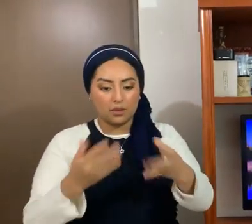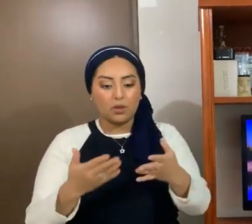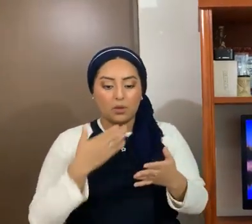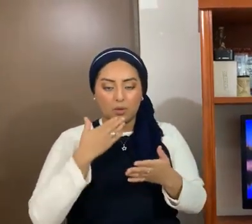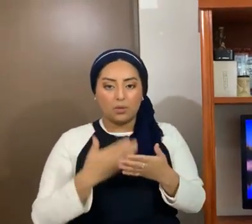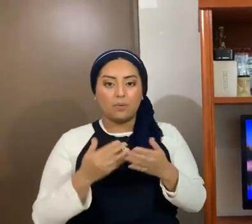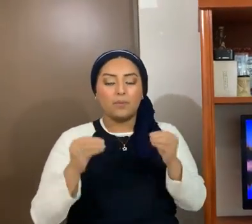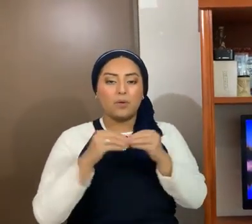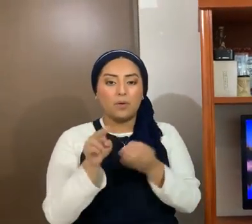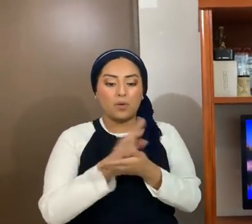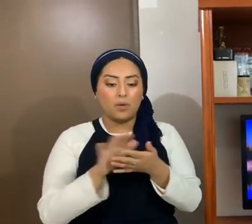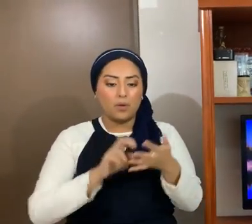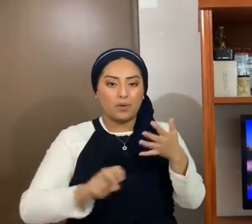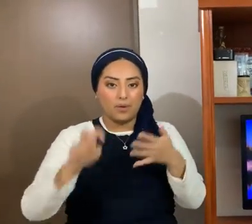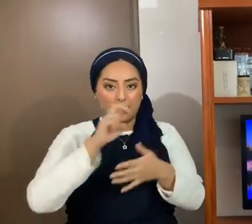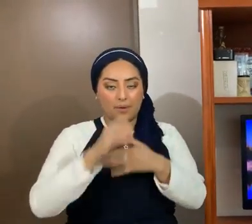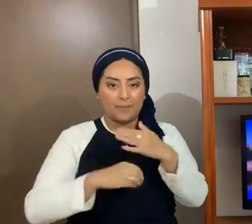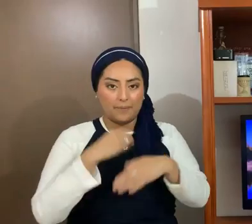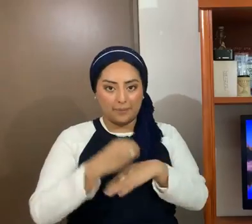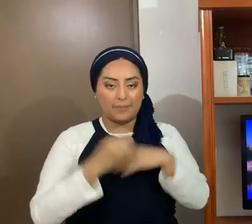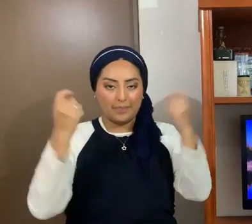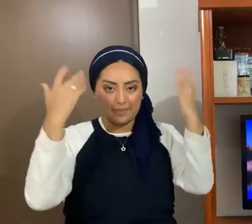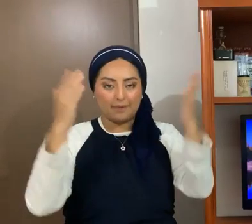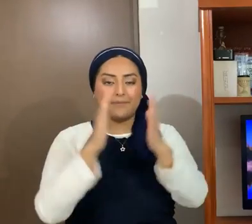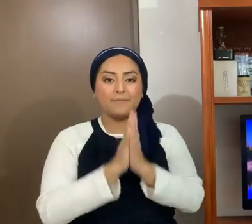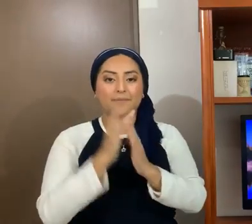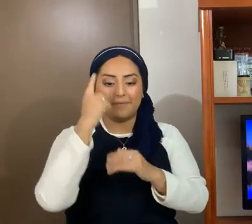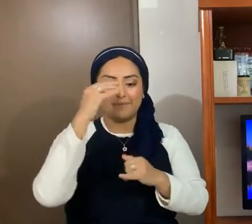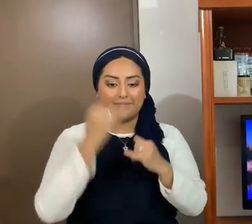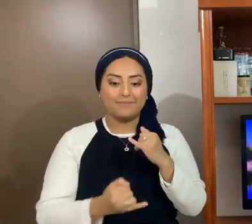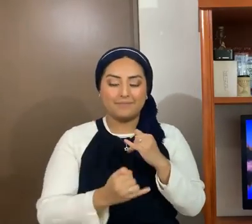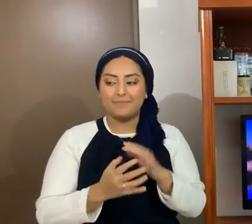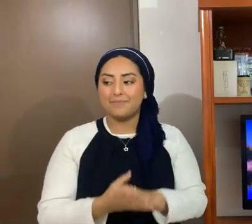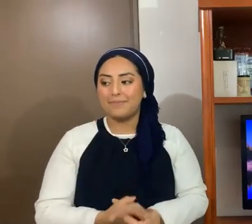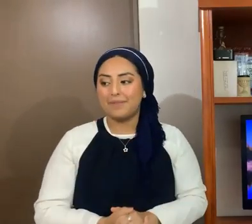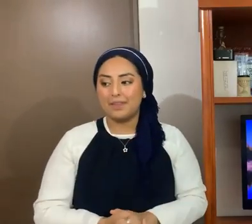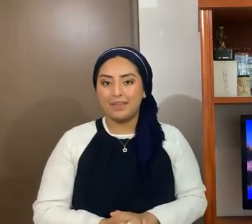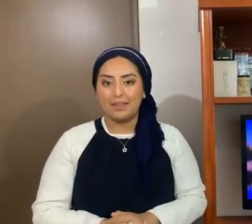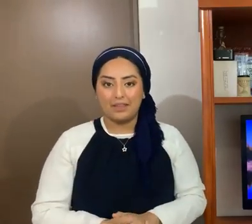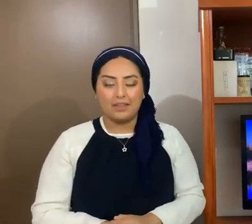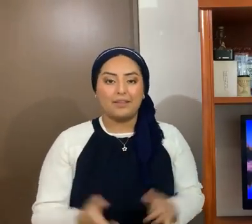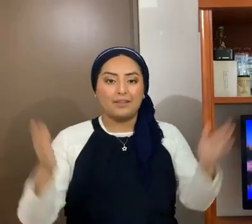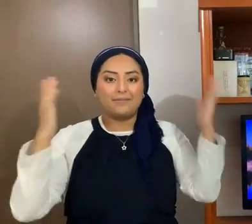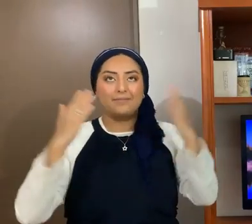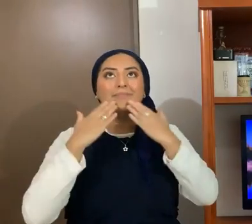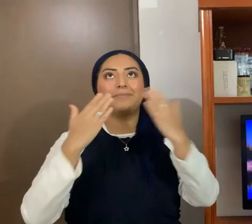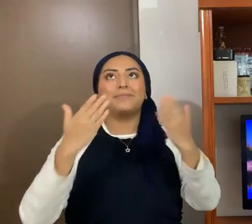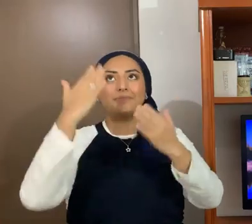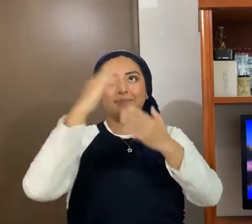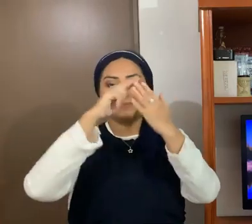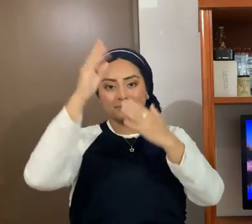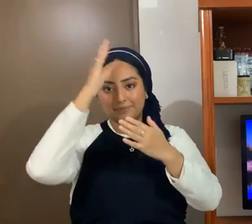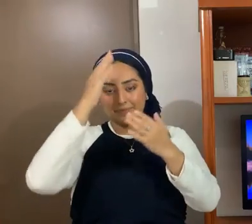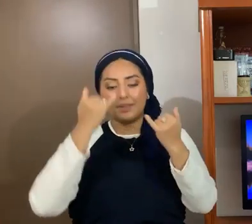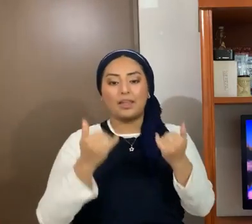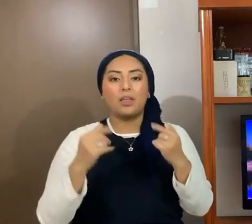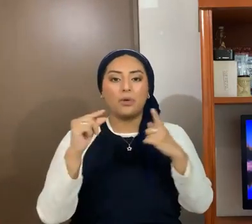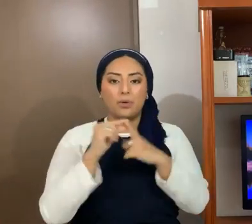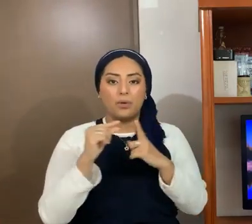buenas, en santificación. Amén. Aleluya. Vamos a hacer una oración y démosle gracias al Eterno por esta